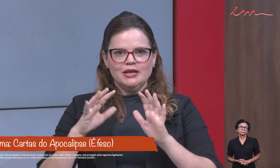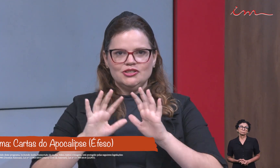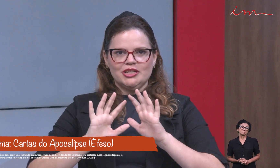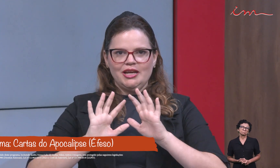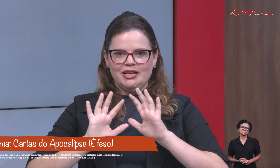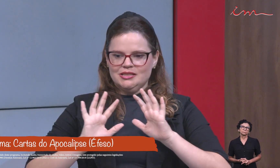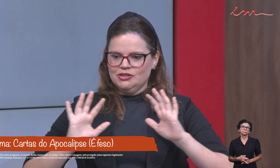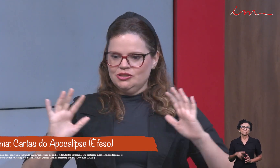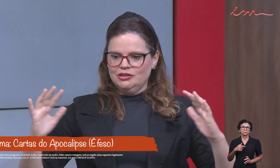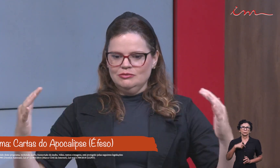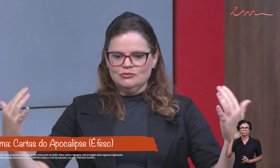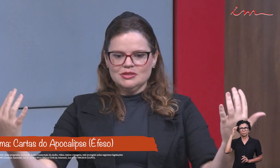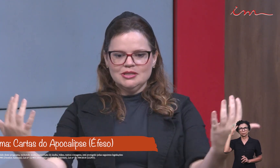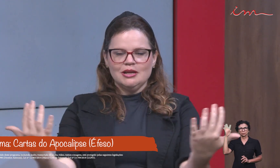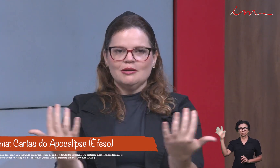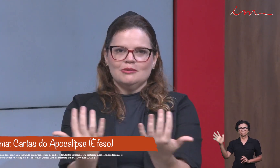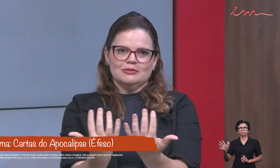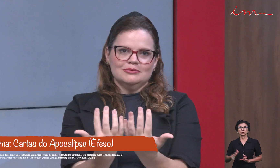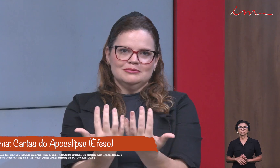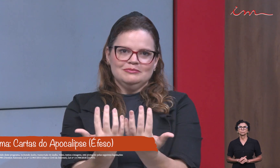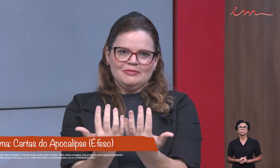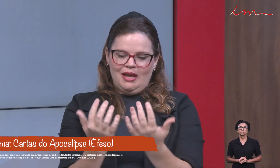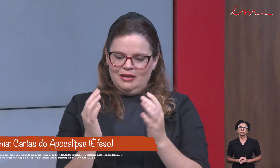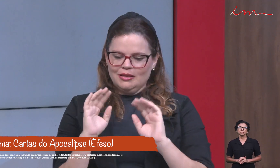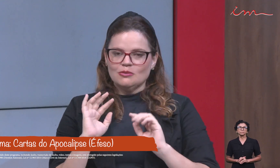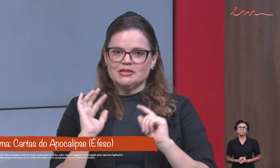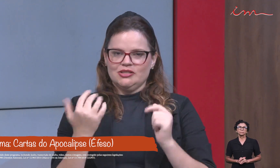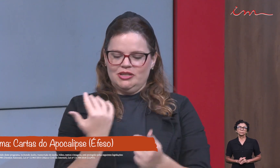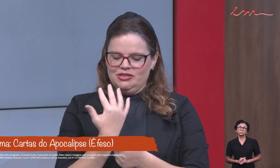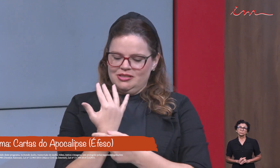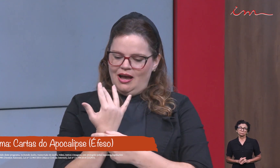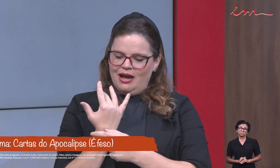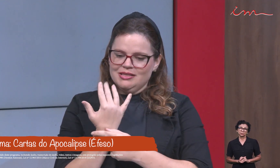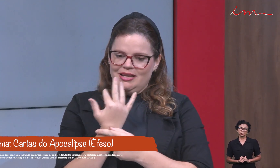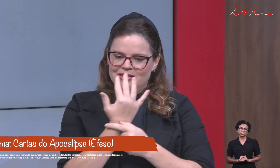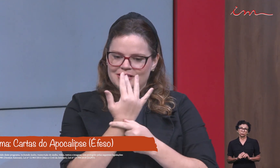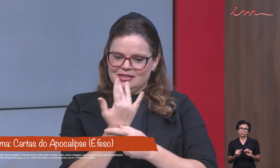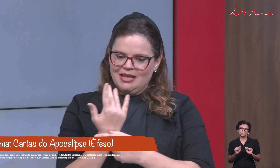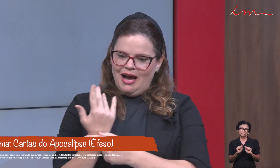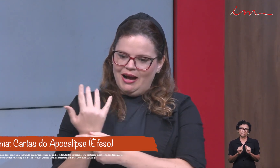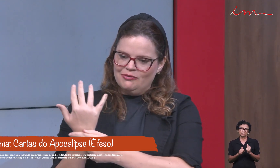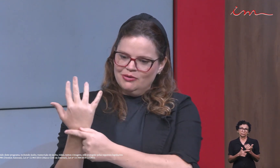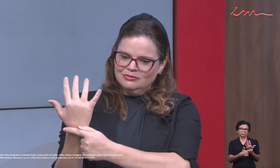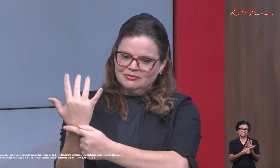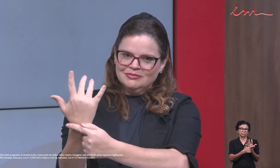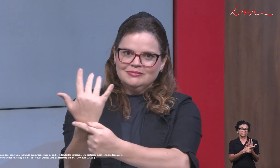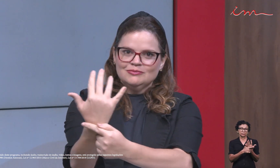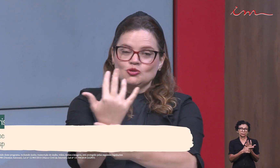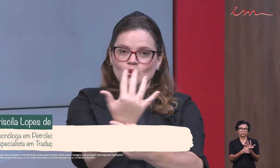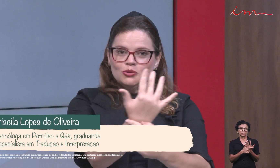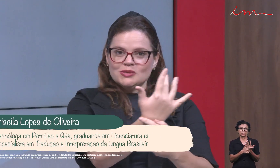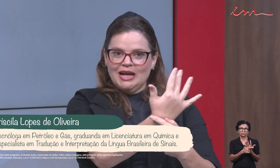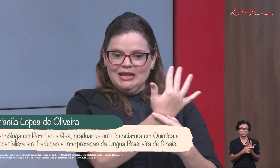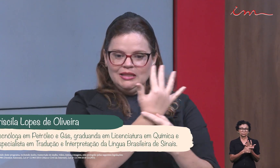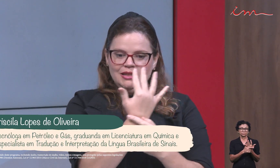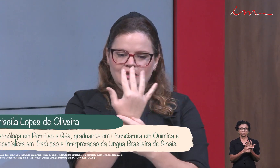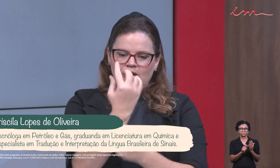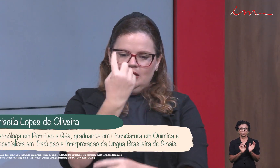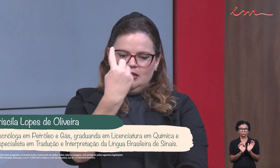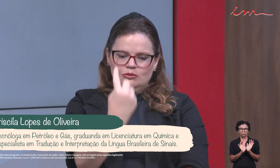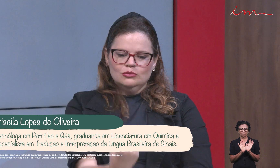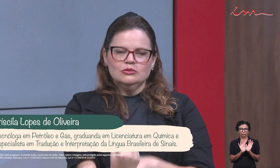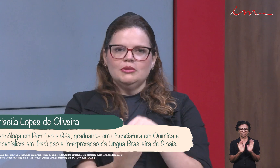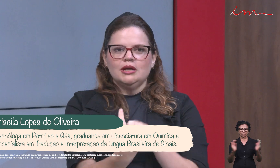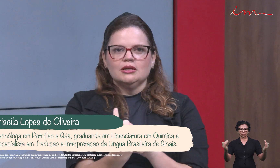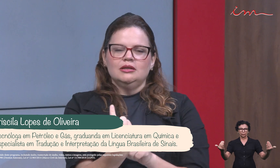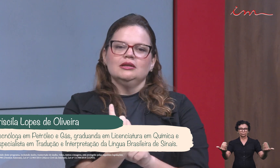imagino de que existia um círculo. Então, os 7 castiçais, eles estavam todos ali